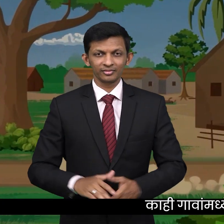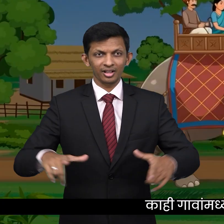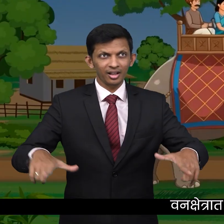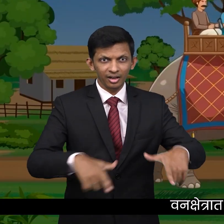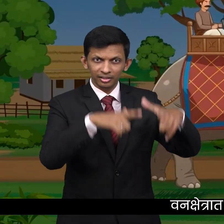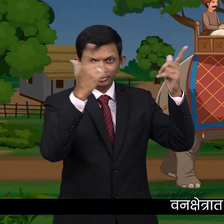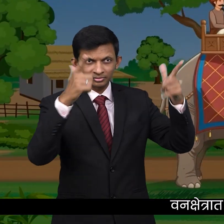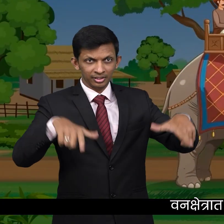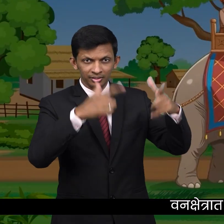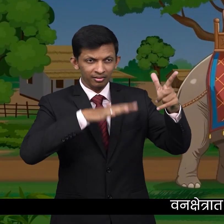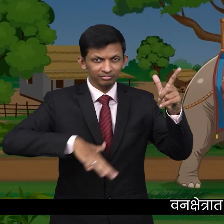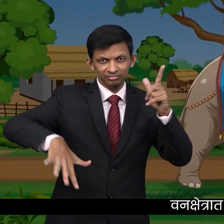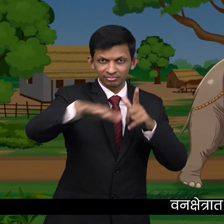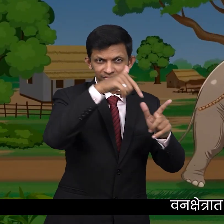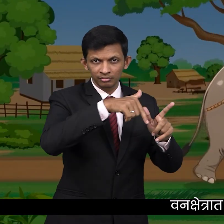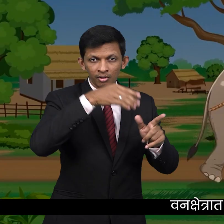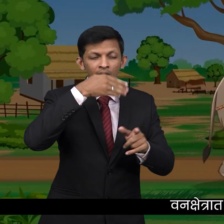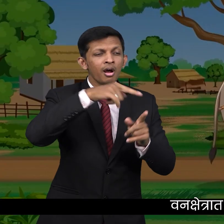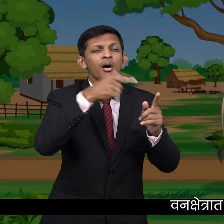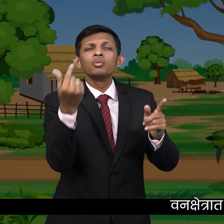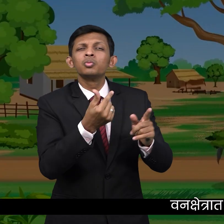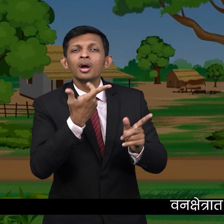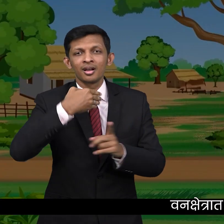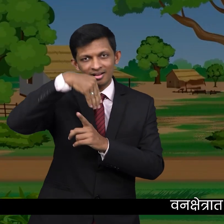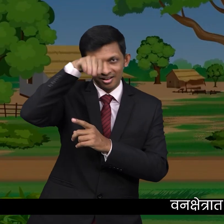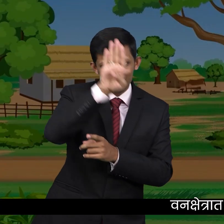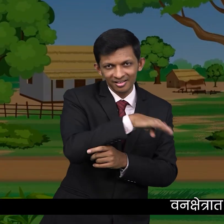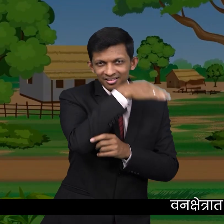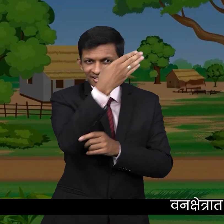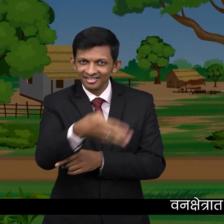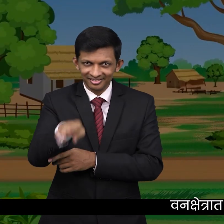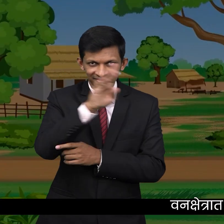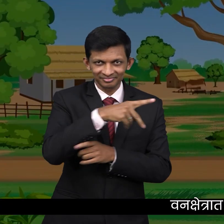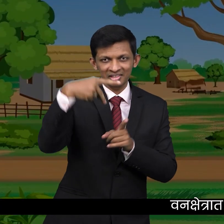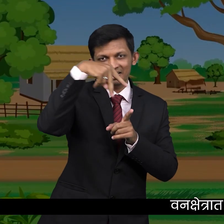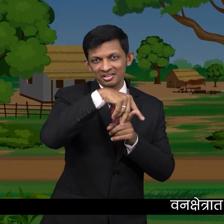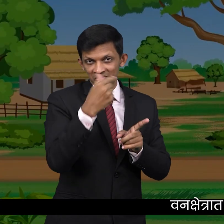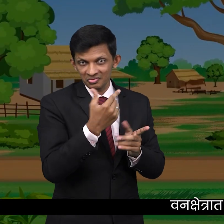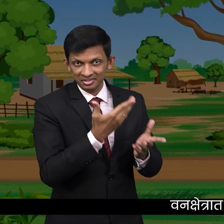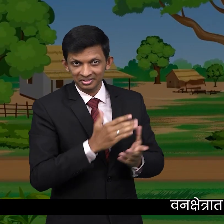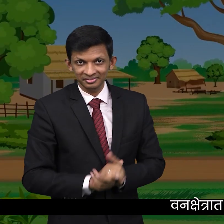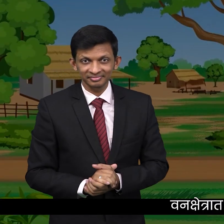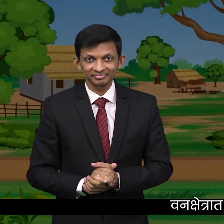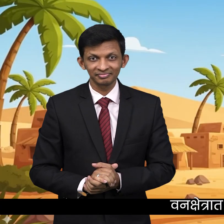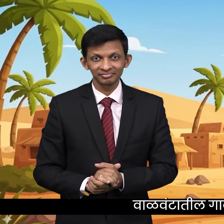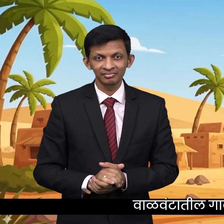होतात. वनक्षेत्रात हत्तीचा वापर केला जातो.